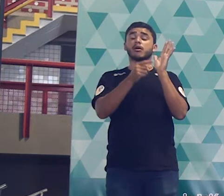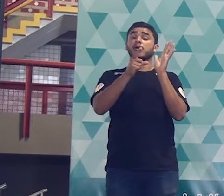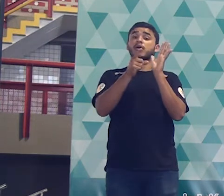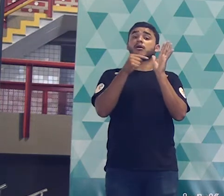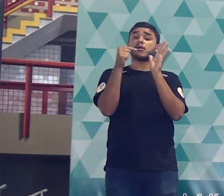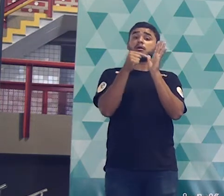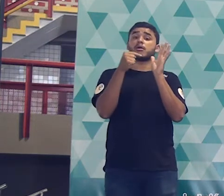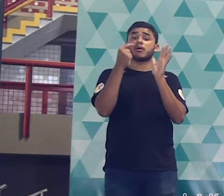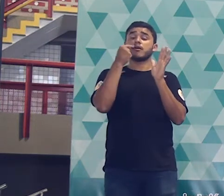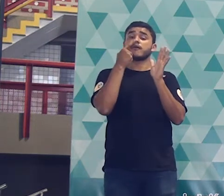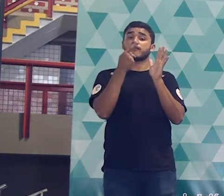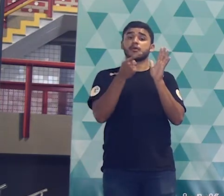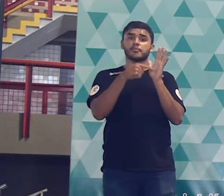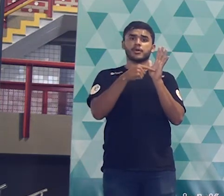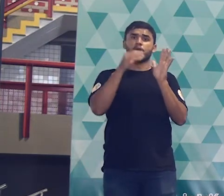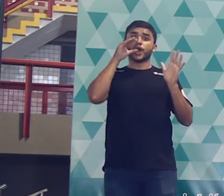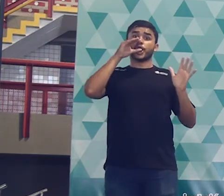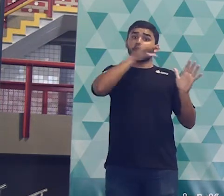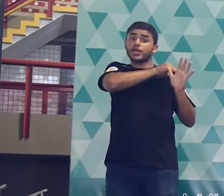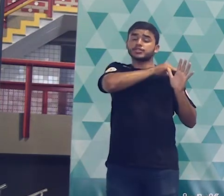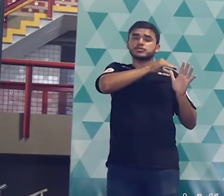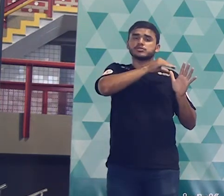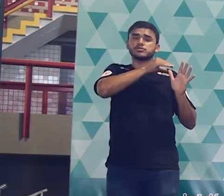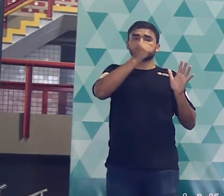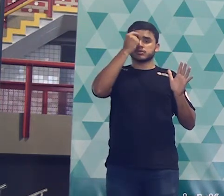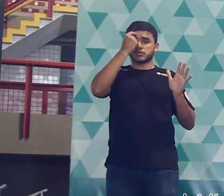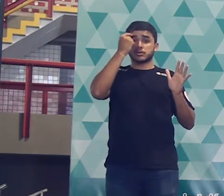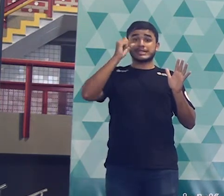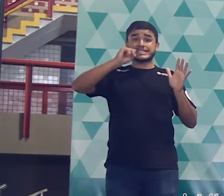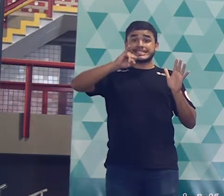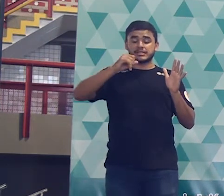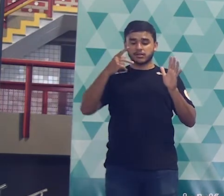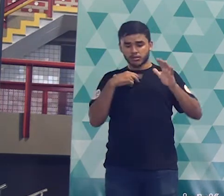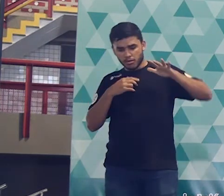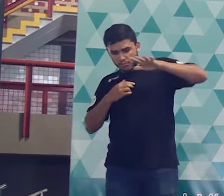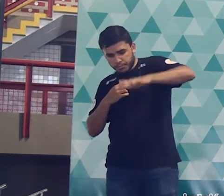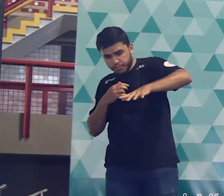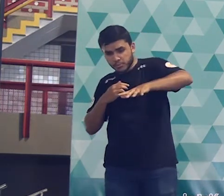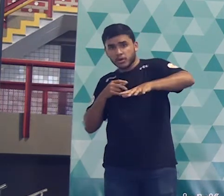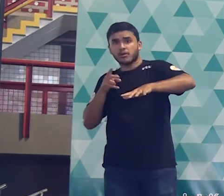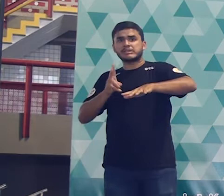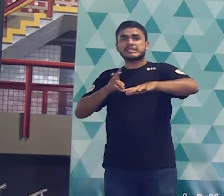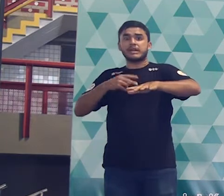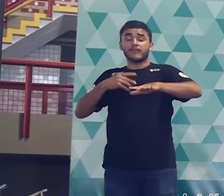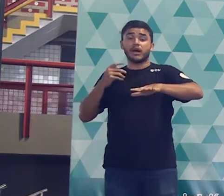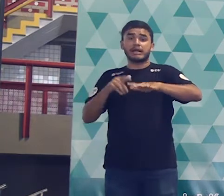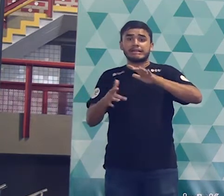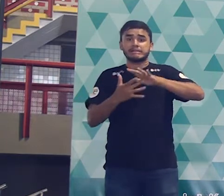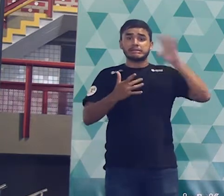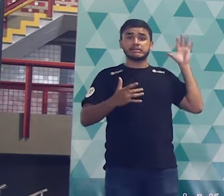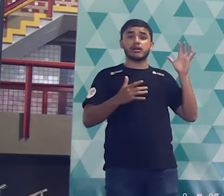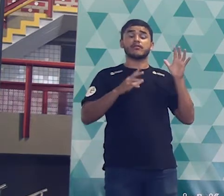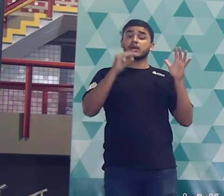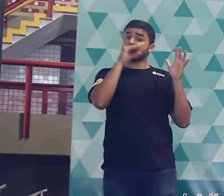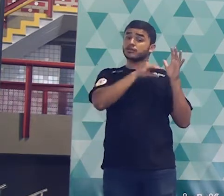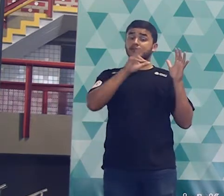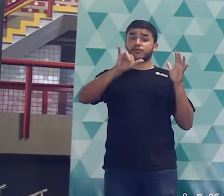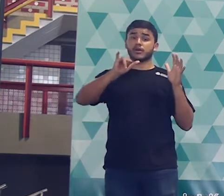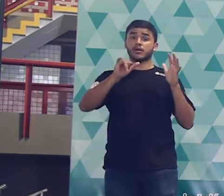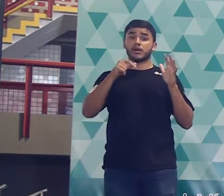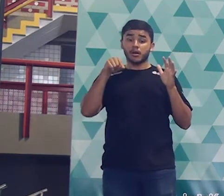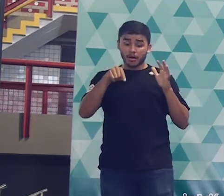Porque minha mão ficou extremamente quente. E se eu continuasse, eu iria sofrer algum tipo de queimadura. Porque o que aconteceu? Como o sistema